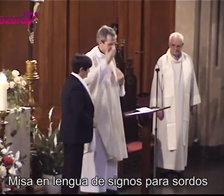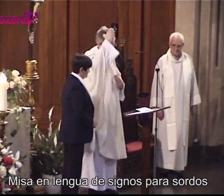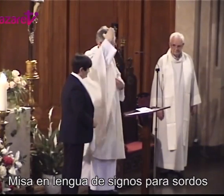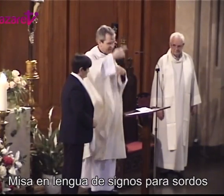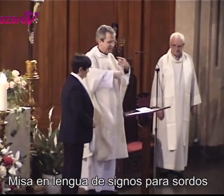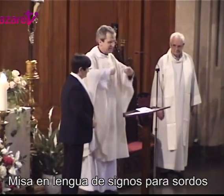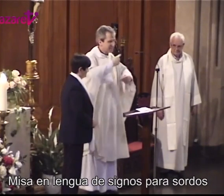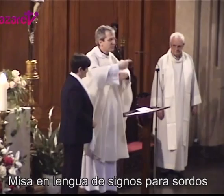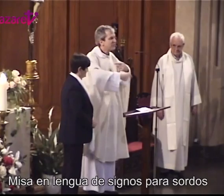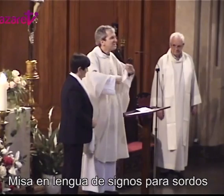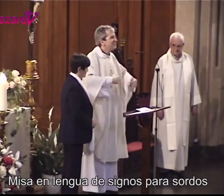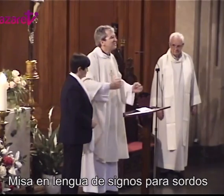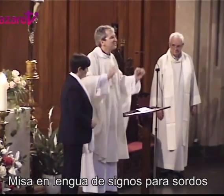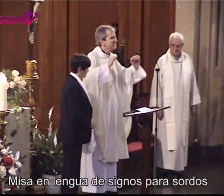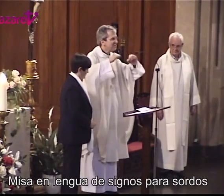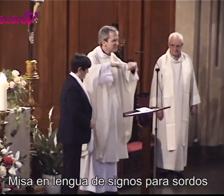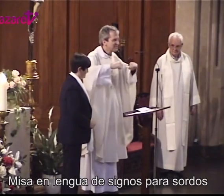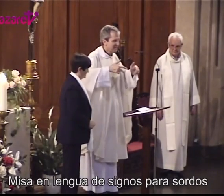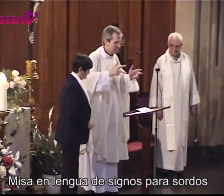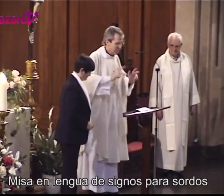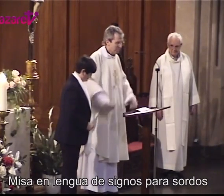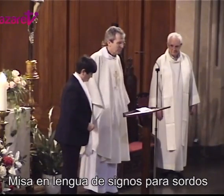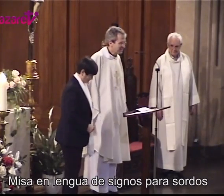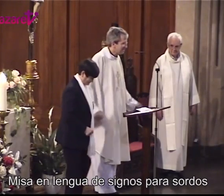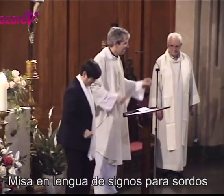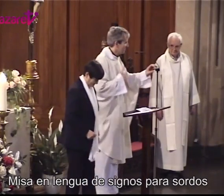vives y reinas por los siglos de los siglos, podéis sentaros.